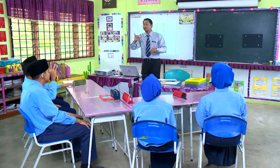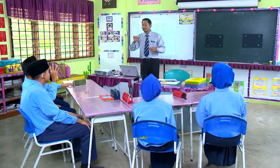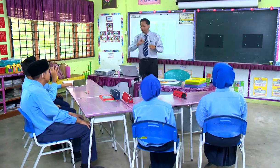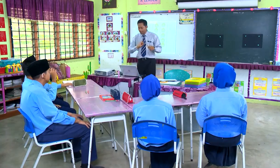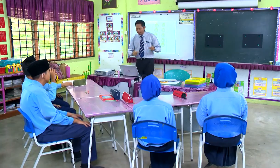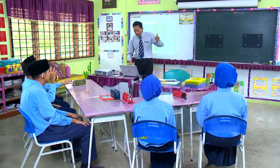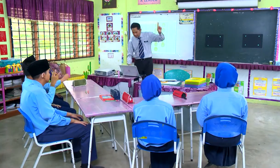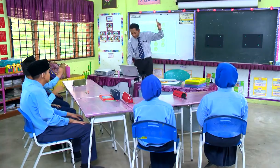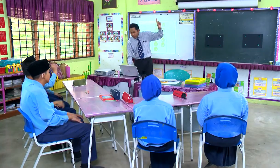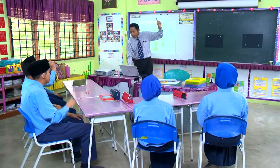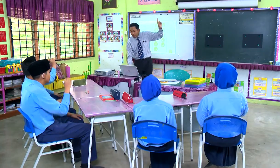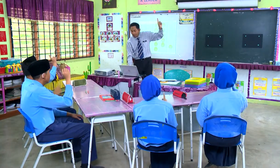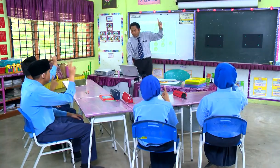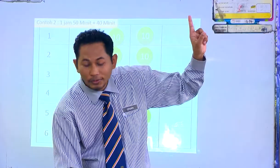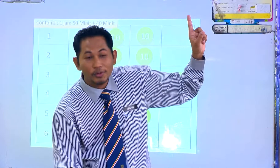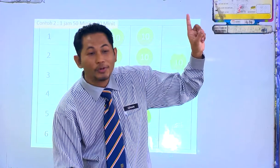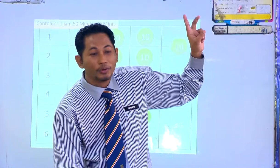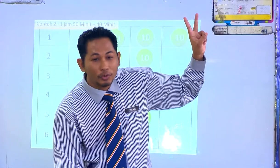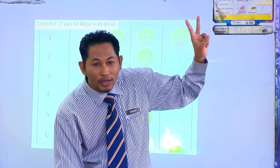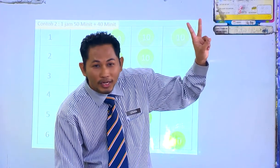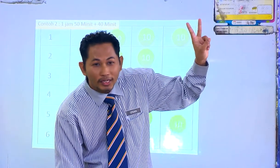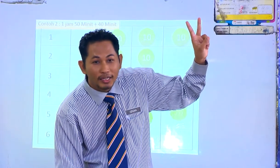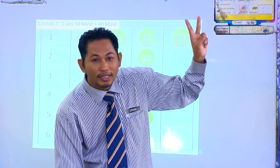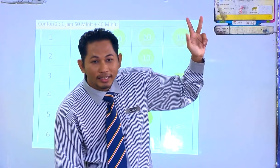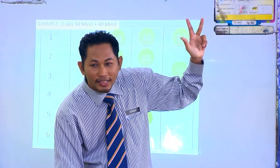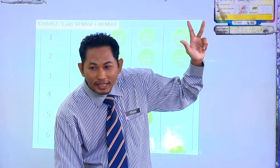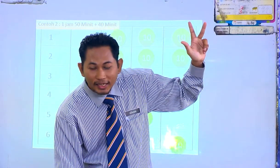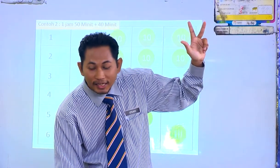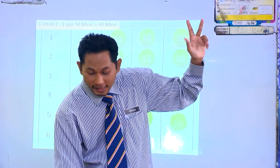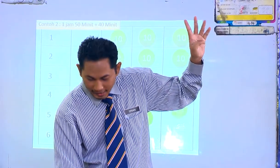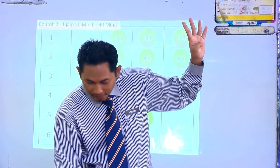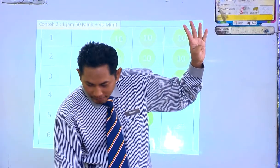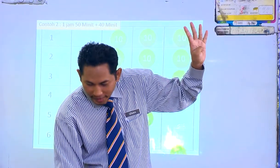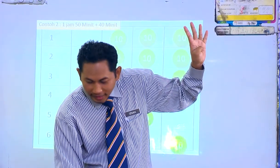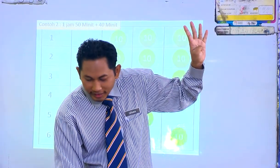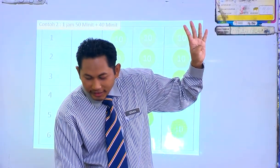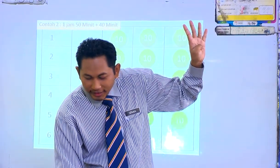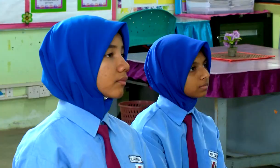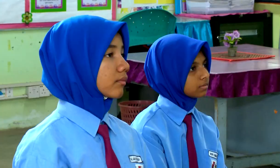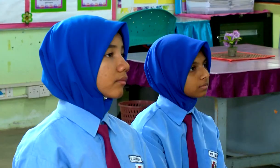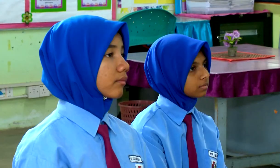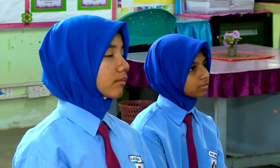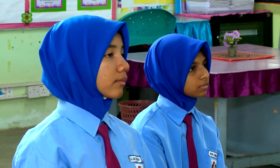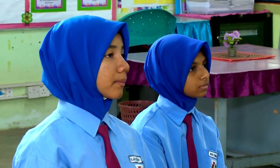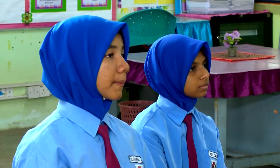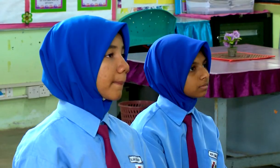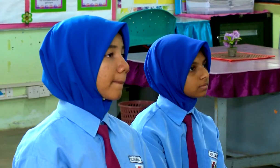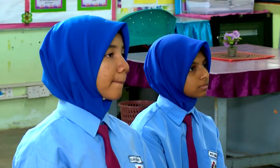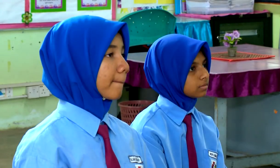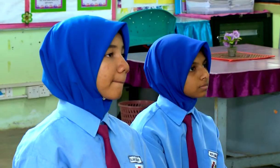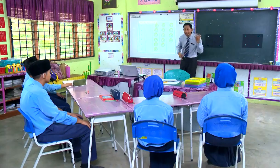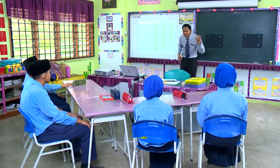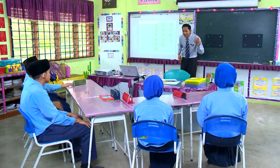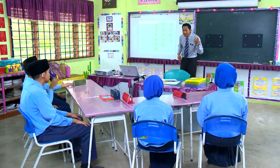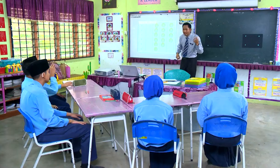dengan saya. 1 2 3 4. Ah, mula-mula kita buat apa?